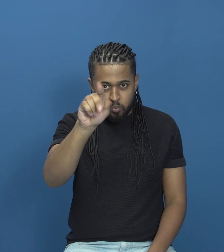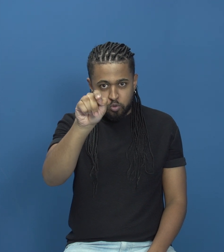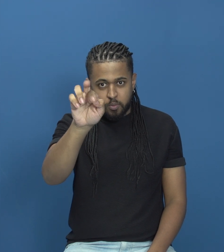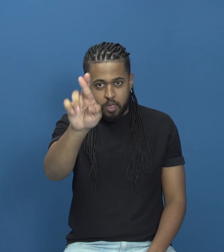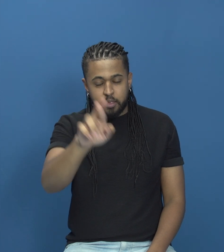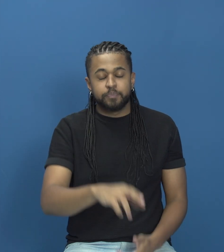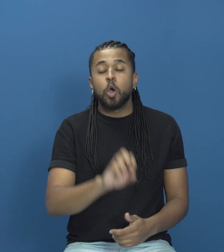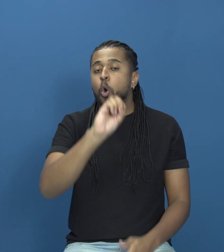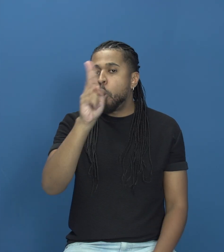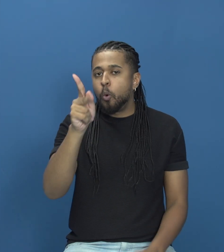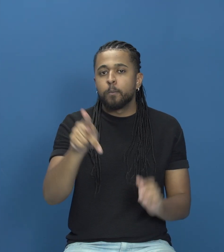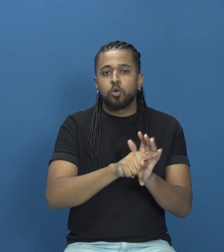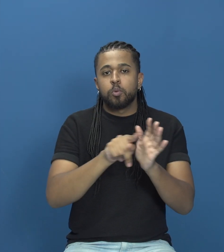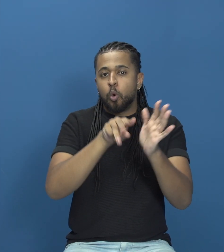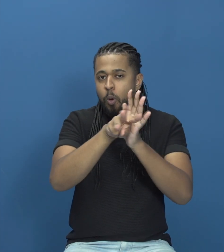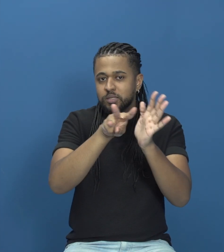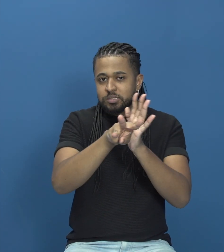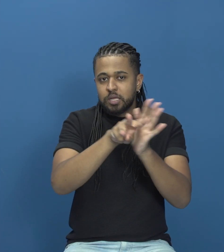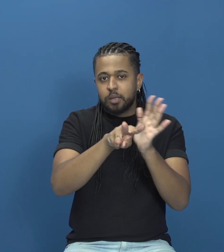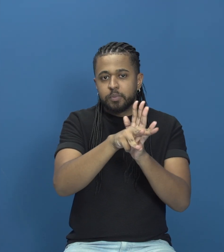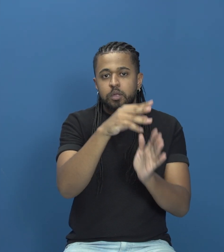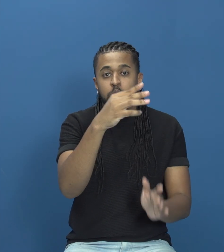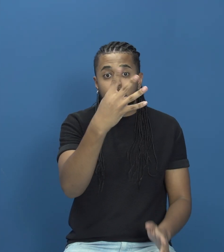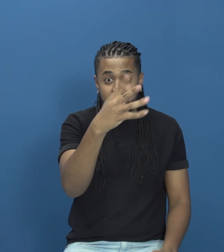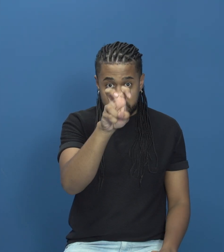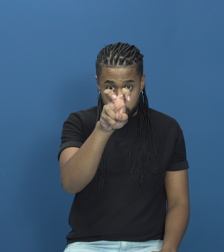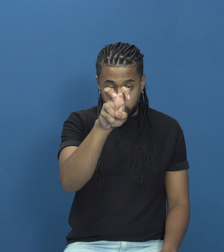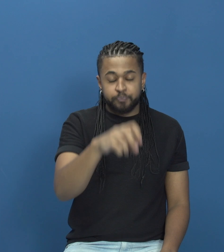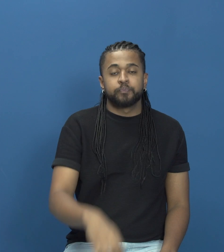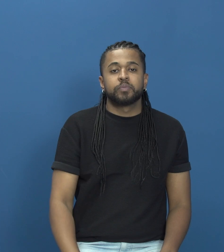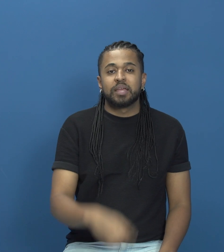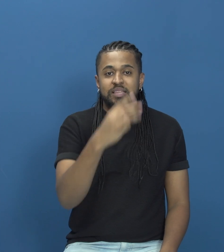selecão.alunos@unila.edu.br ou pelo WhatsApp 45